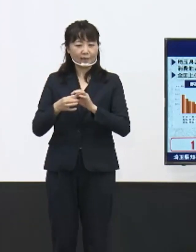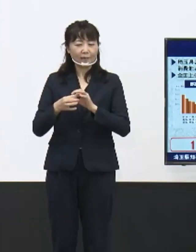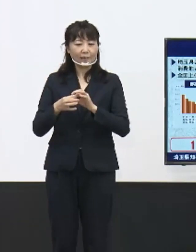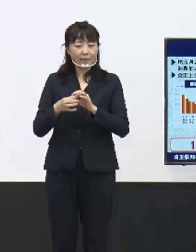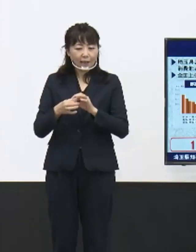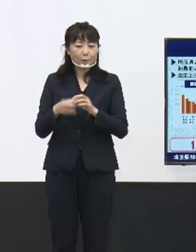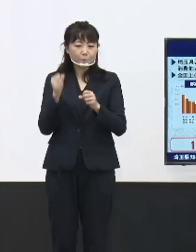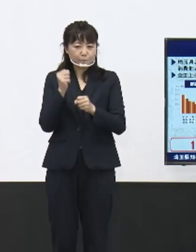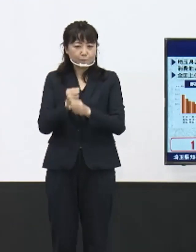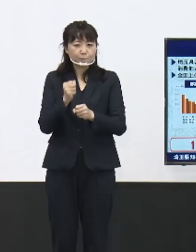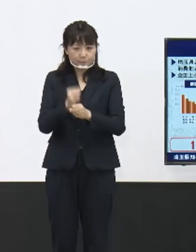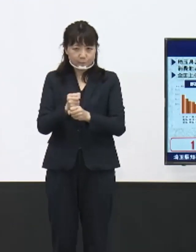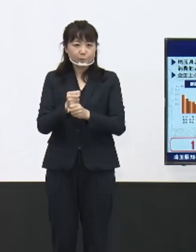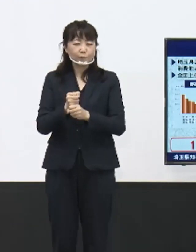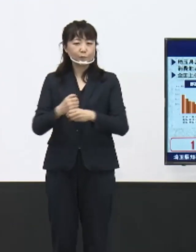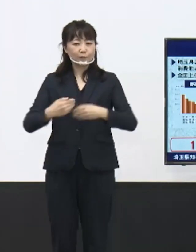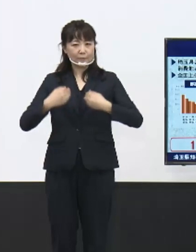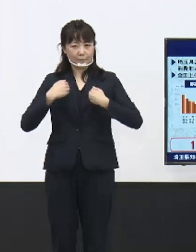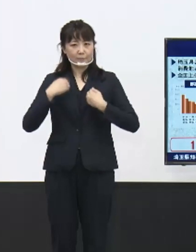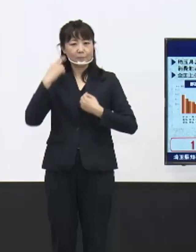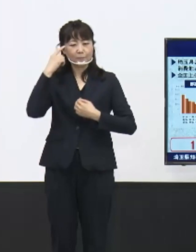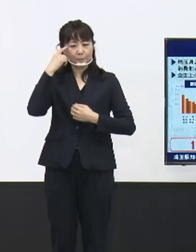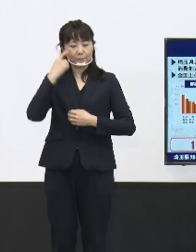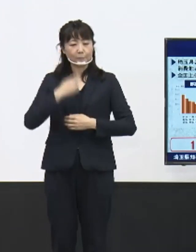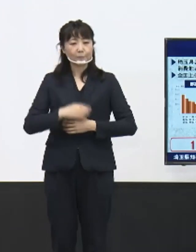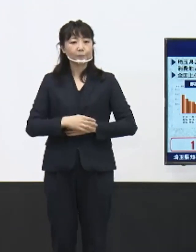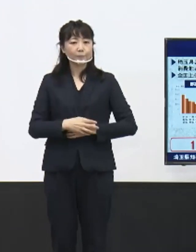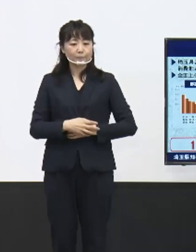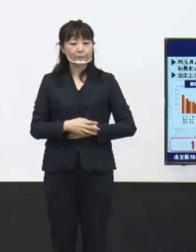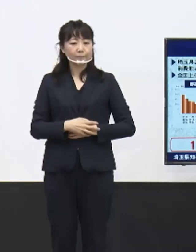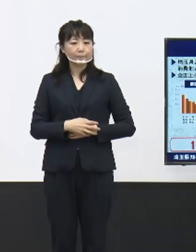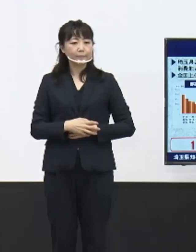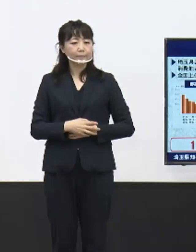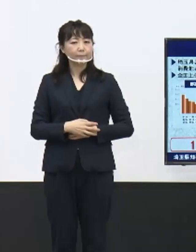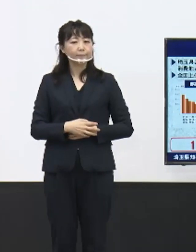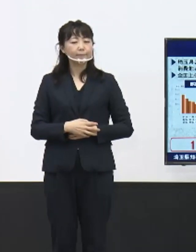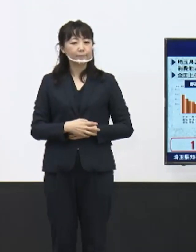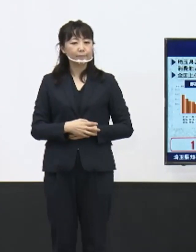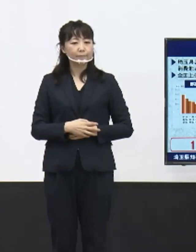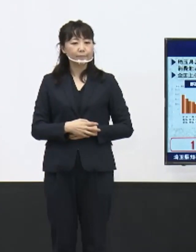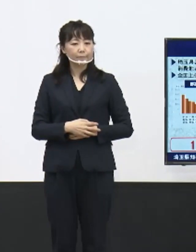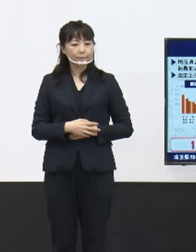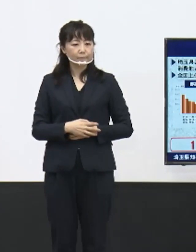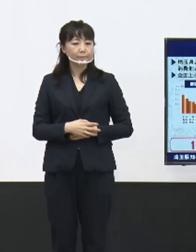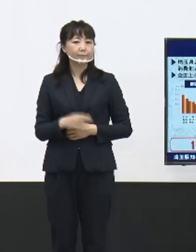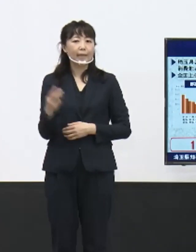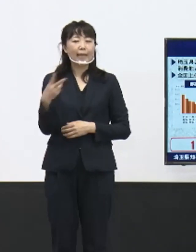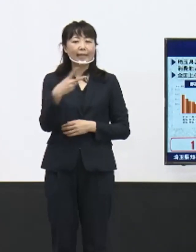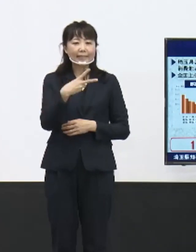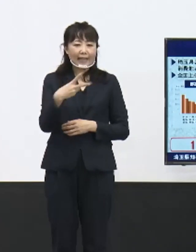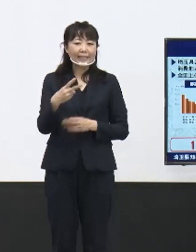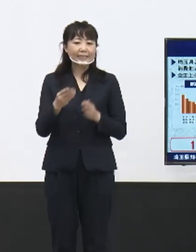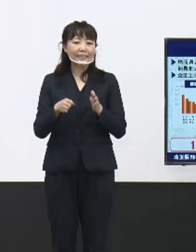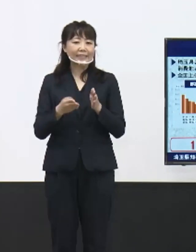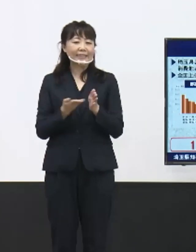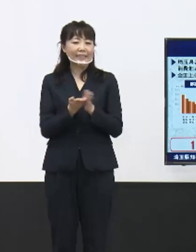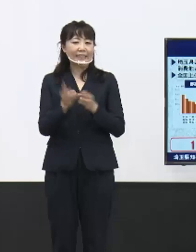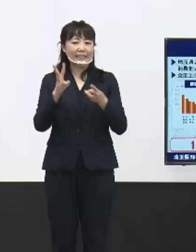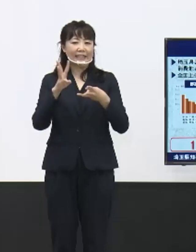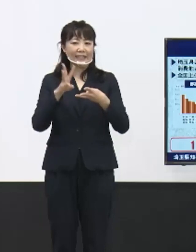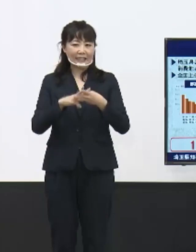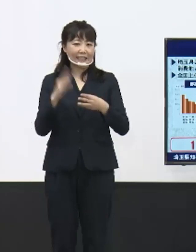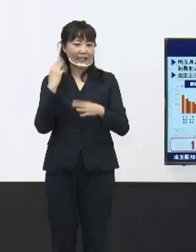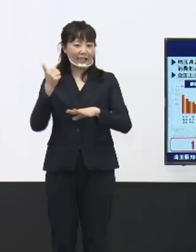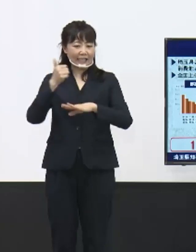構築をしていく必要があろうと思っております。いずれにしても第二次岸田内閣が発足す